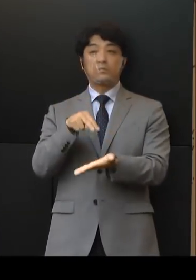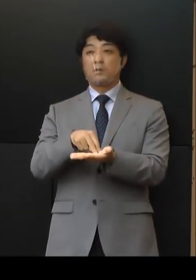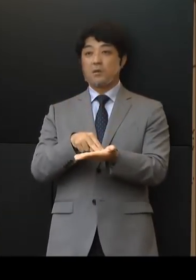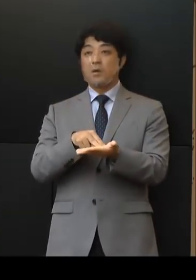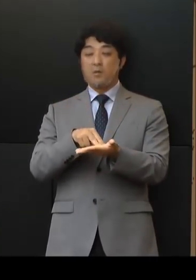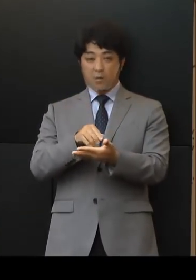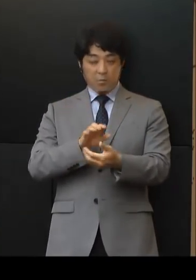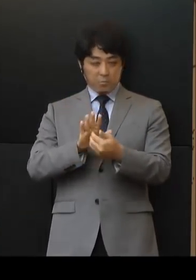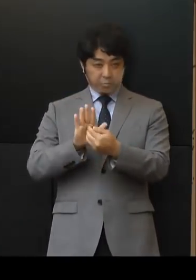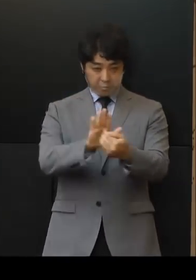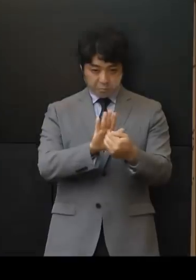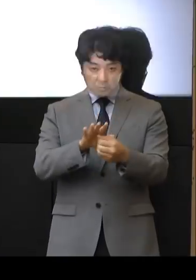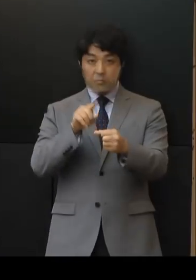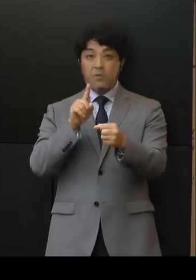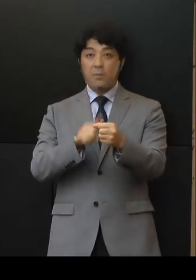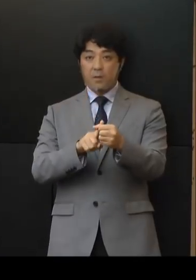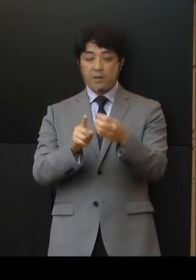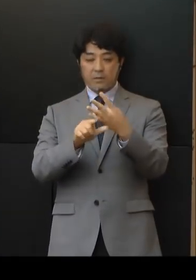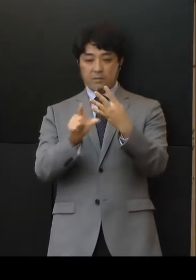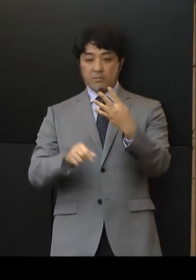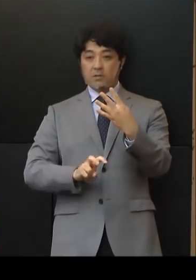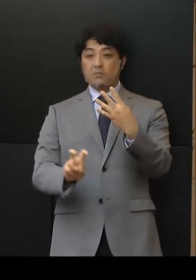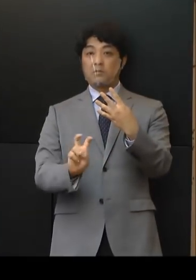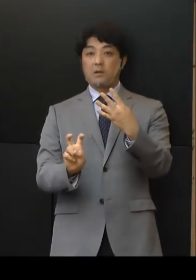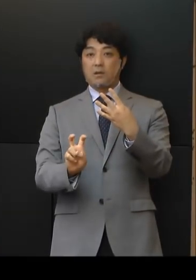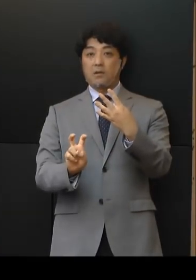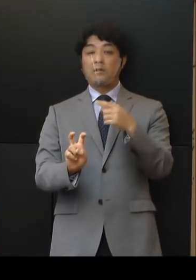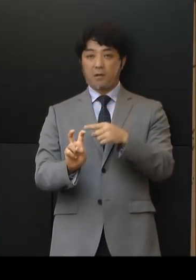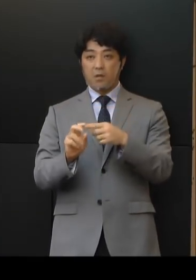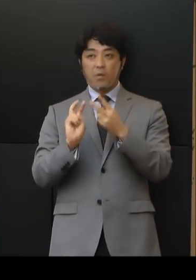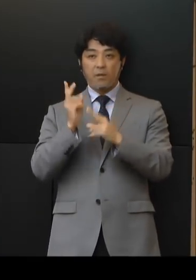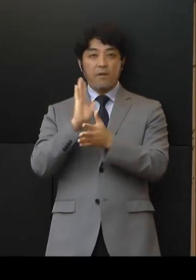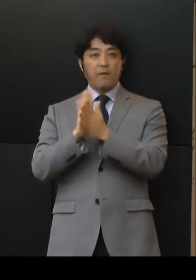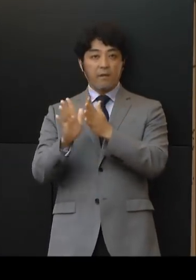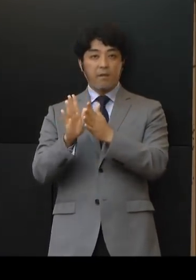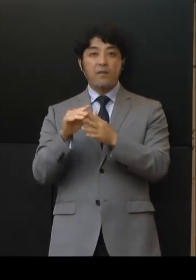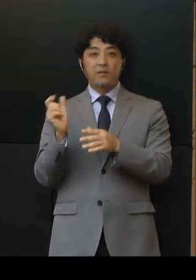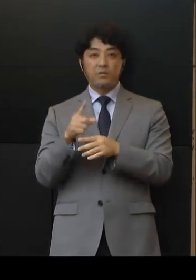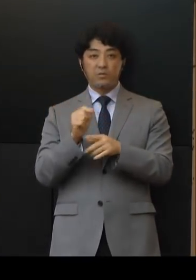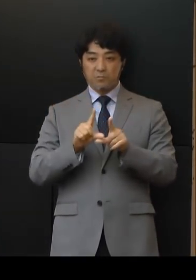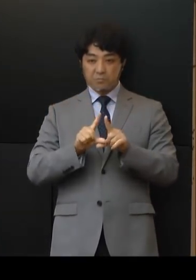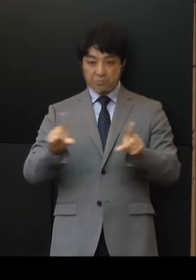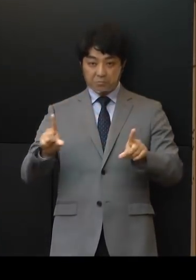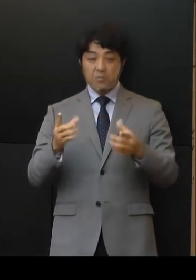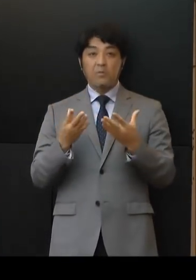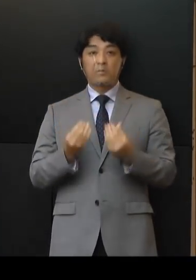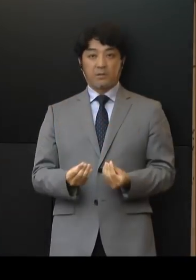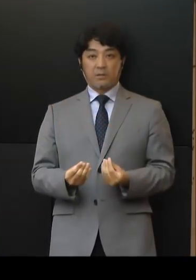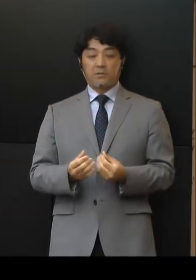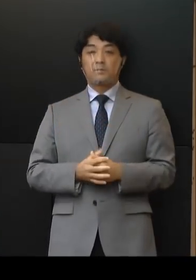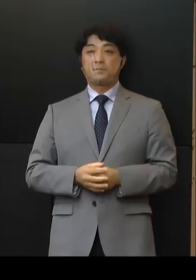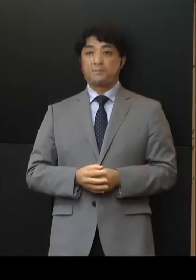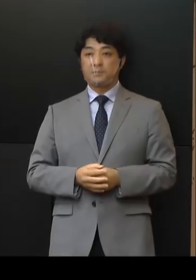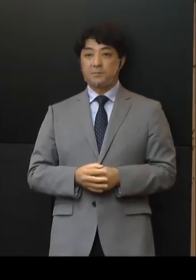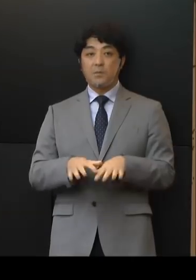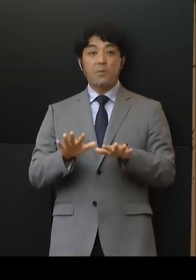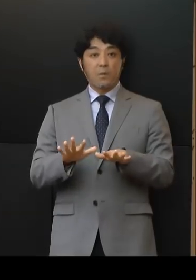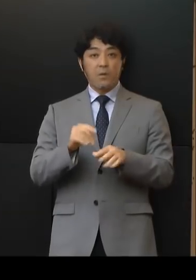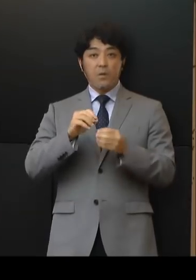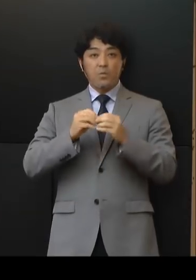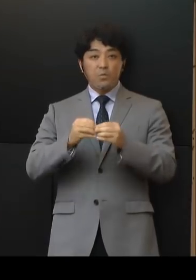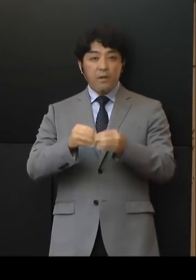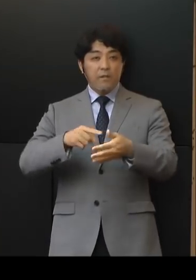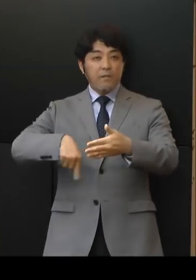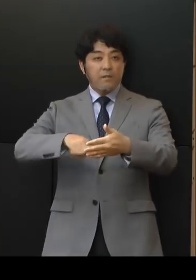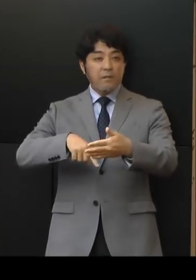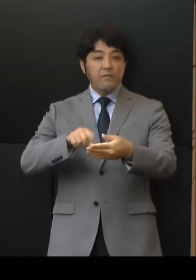で取り組むため、4月20日に沖縄県緊急事態宣言を発出したところであり、この度その具体的な取